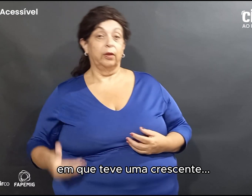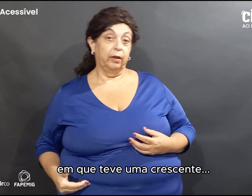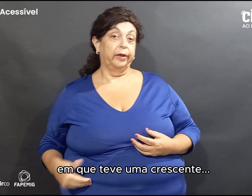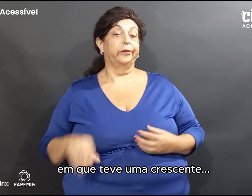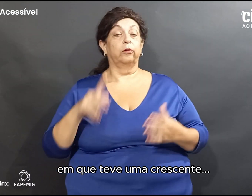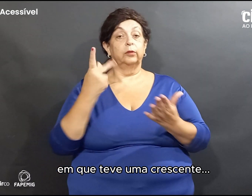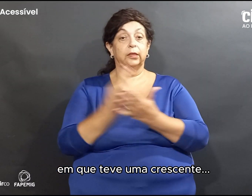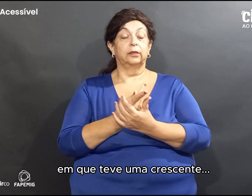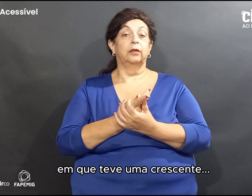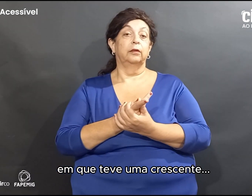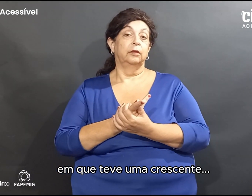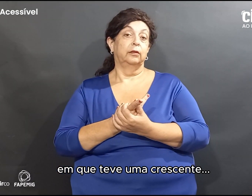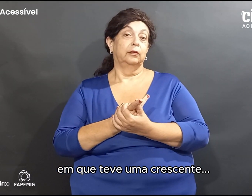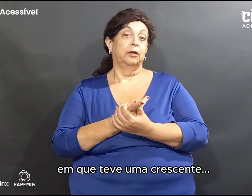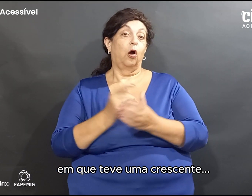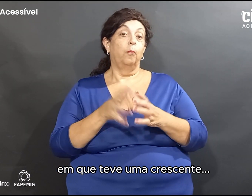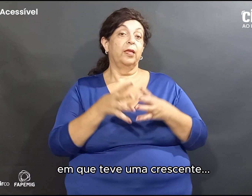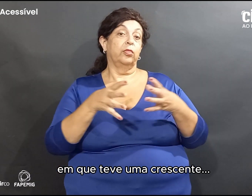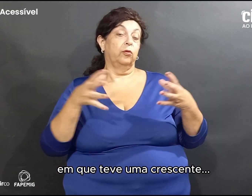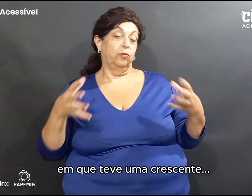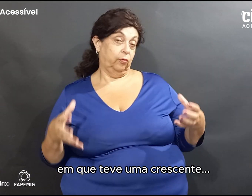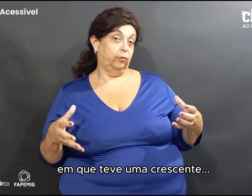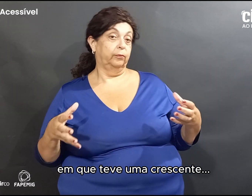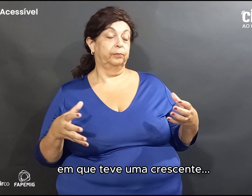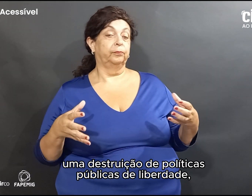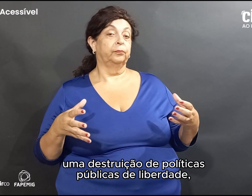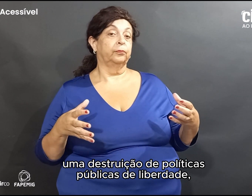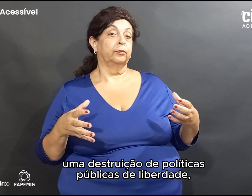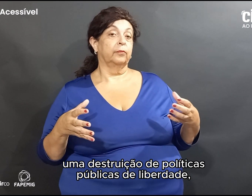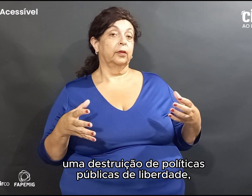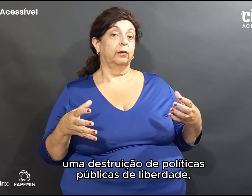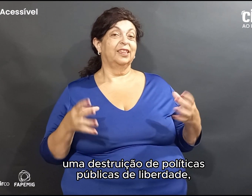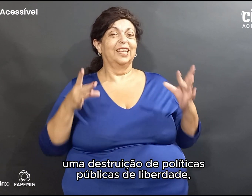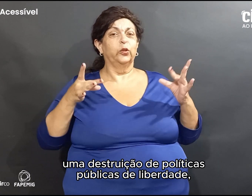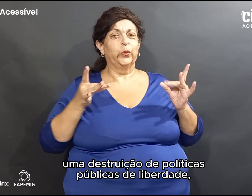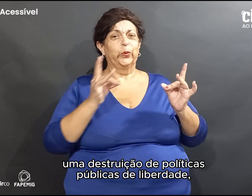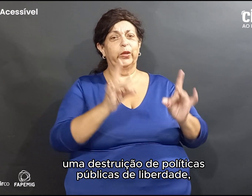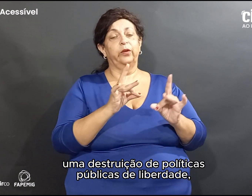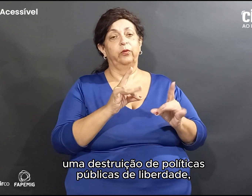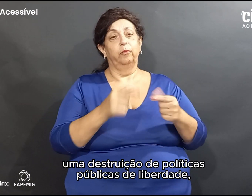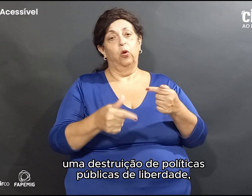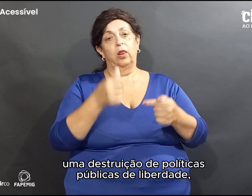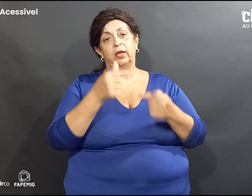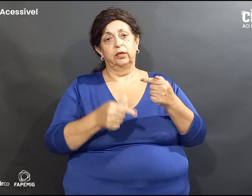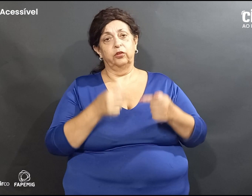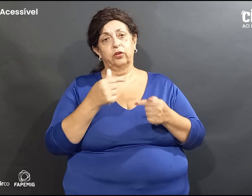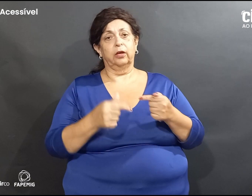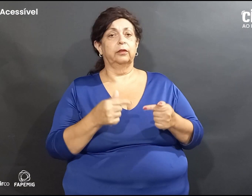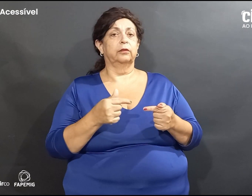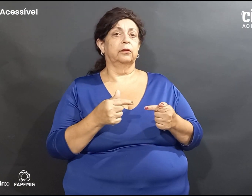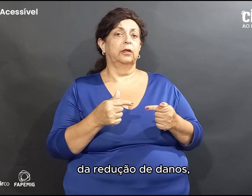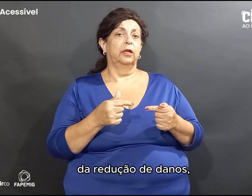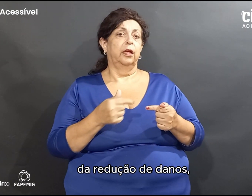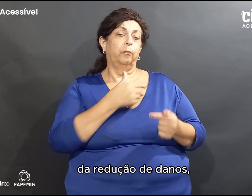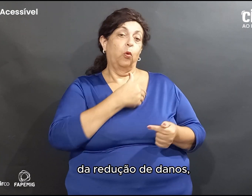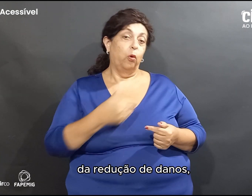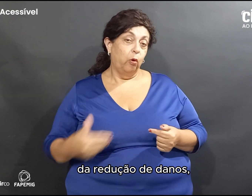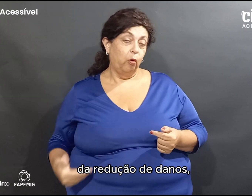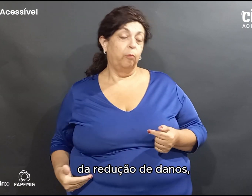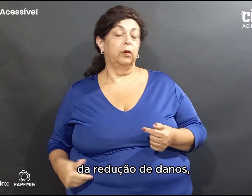que aí teve uma crescente, né, uma destruição de políticas públicas de liberdade, da redução de danos, de